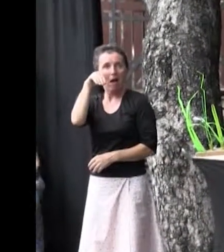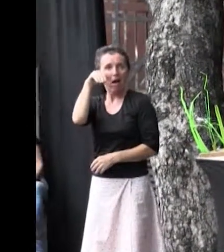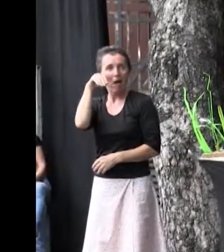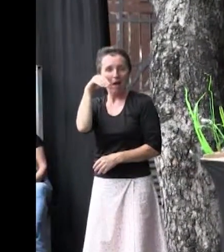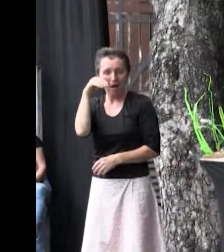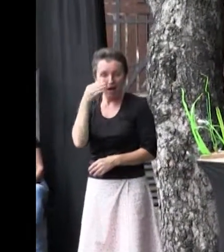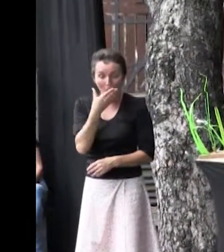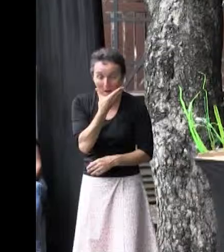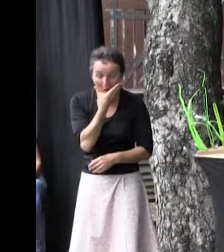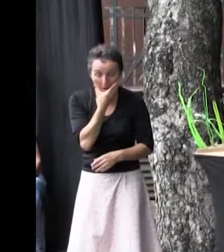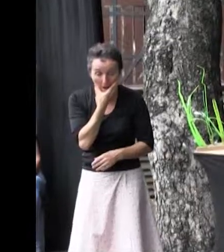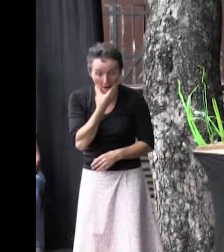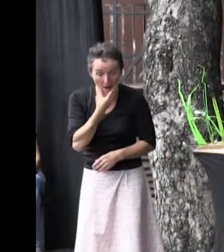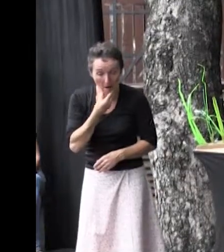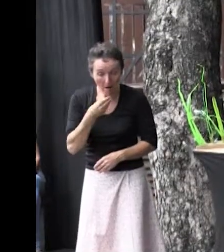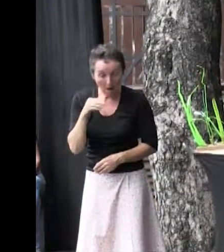Il a regardé, il y a un deuxième coup.